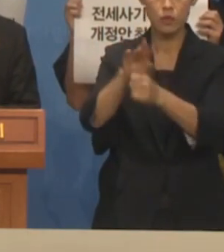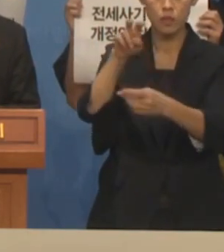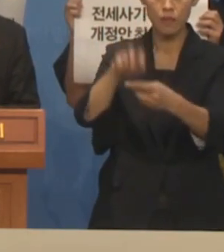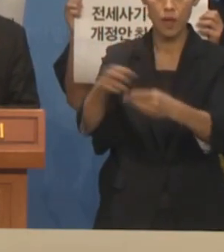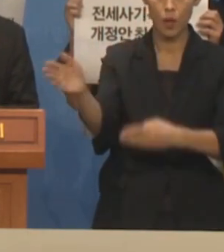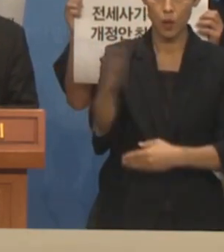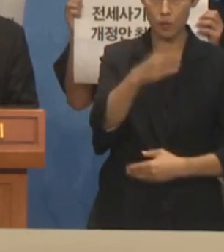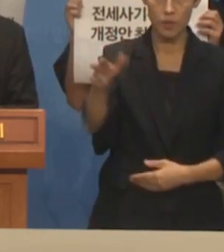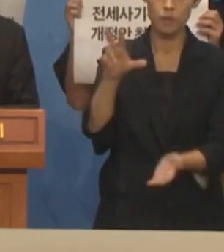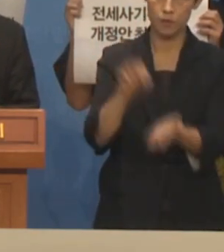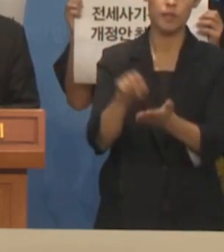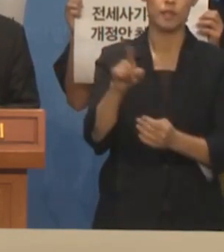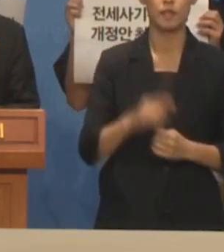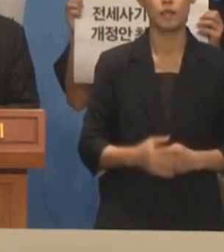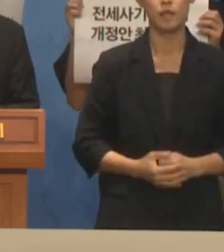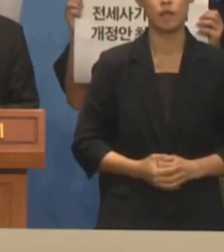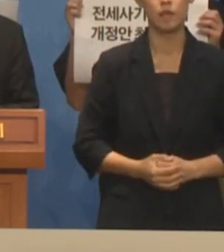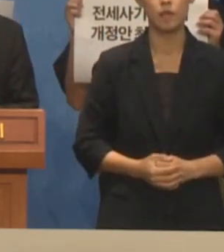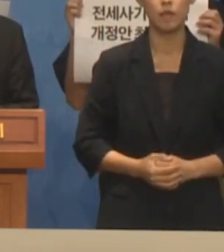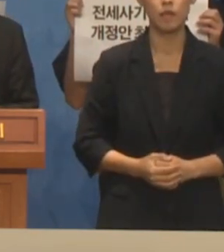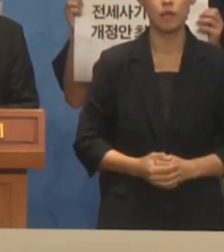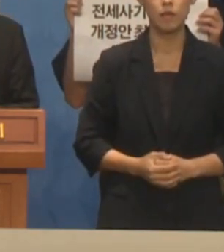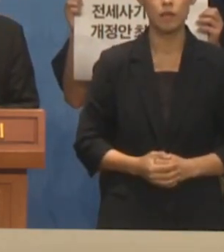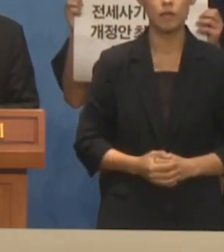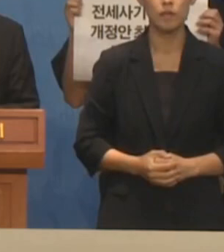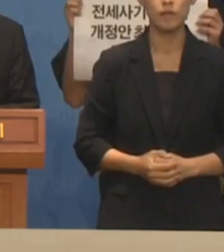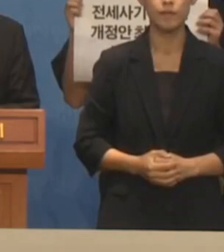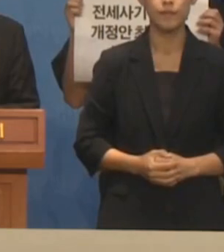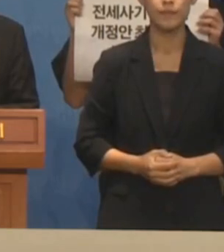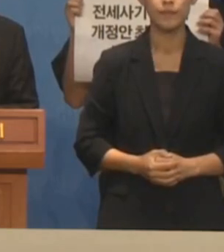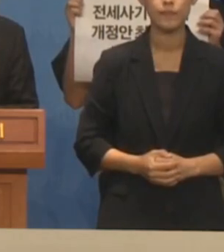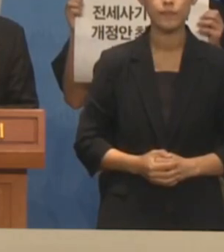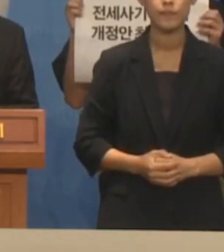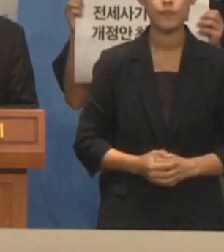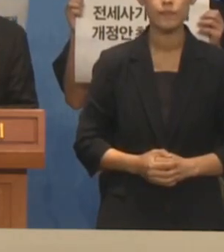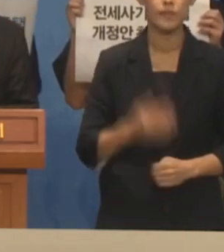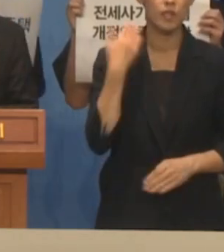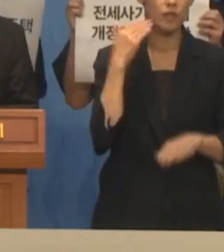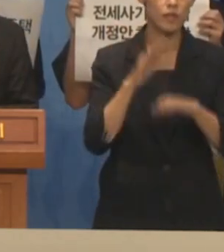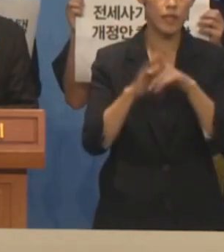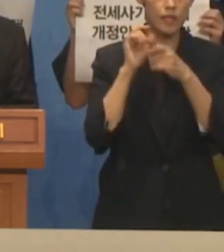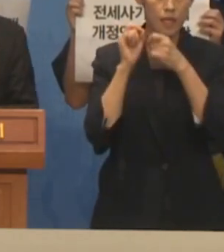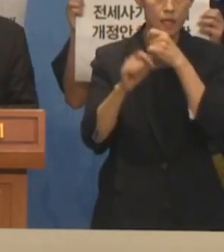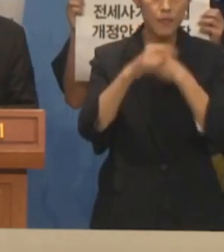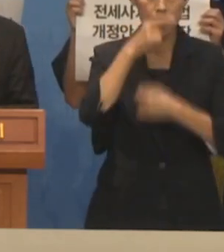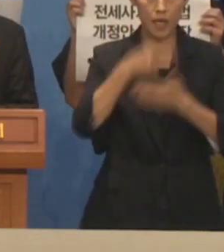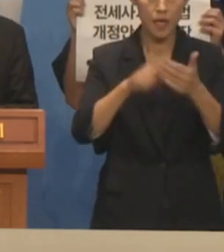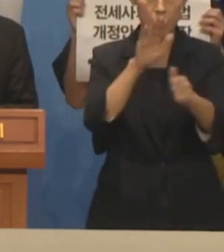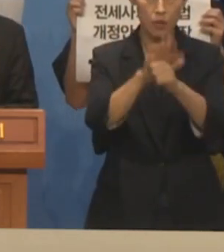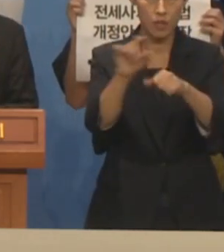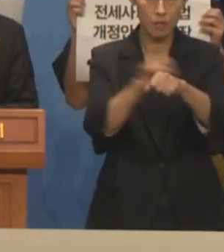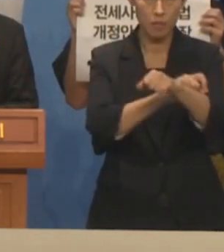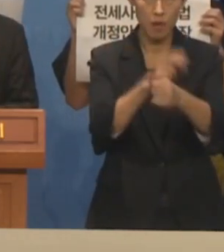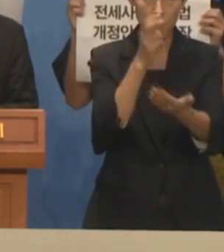것도 확인할 수 있었고 현재 개정 논의가 되고 있는 전세사기 피해 지원 특별법의